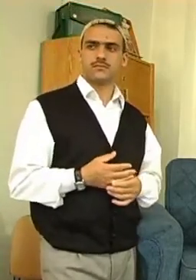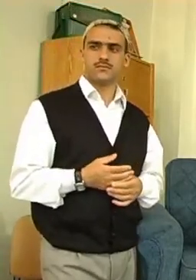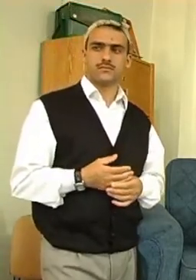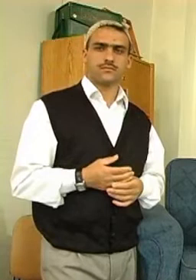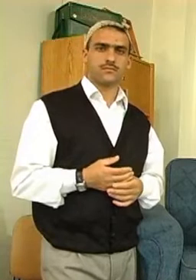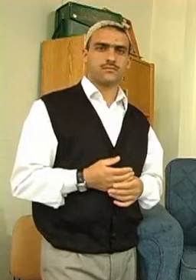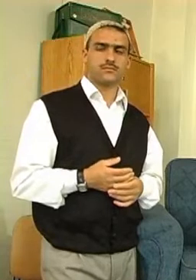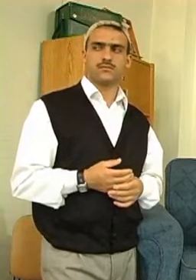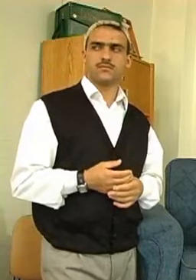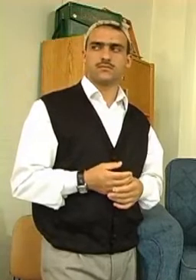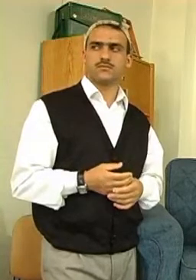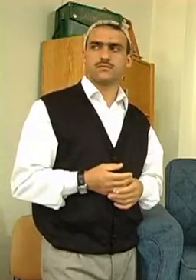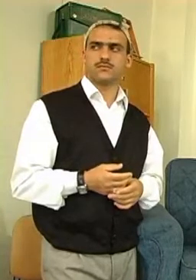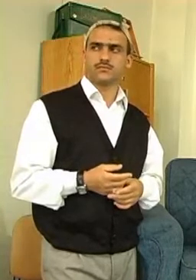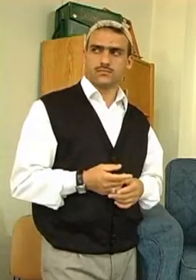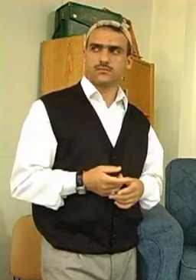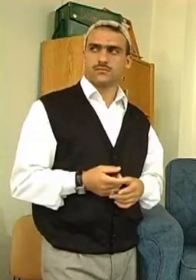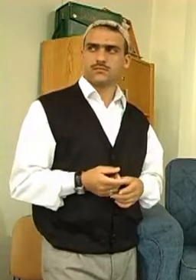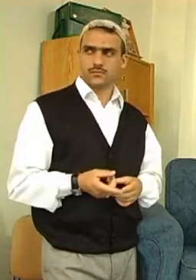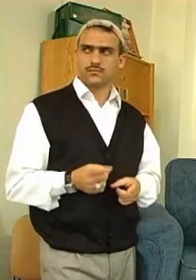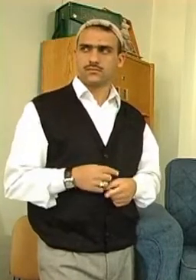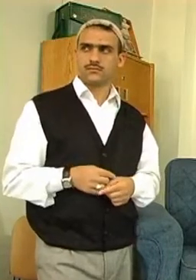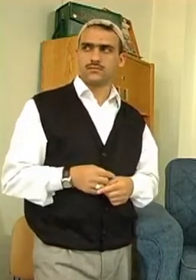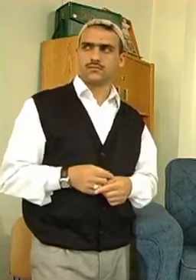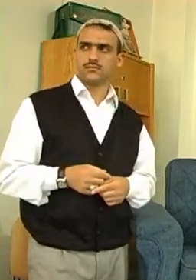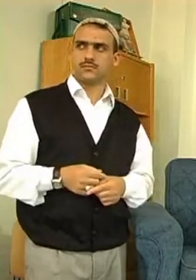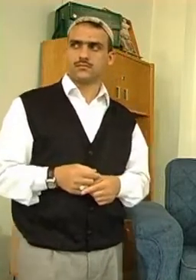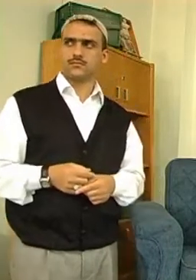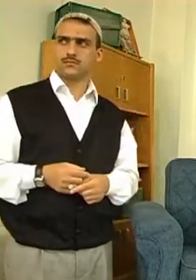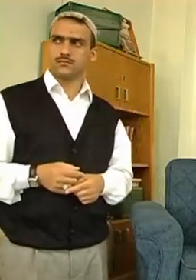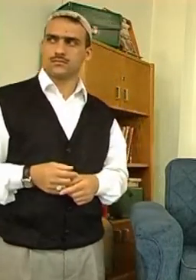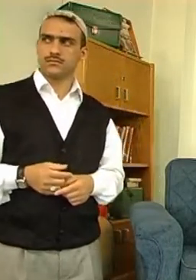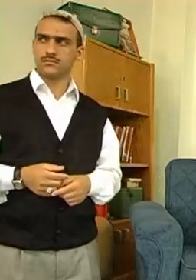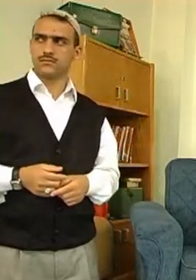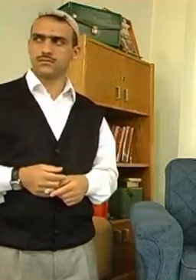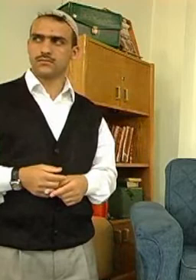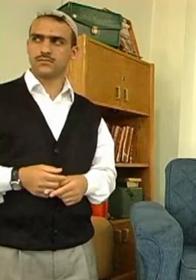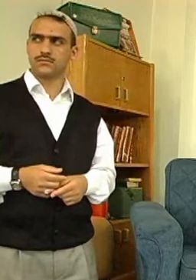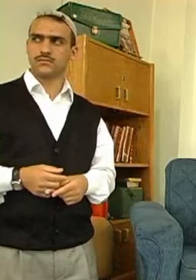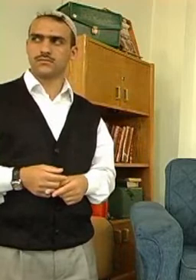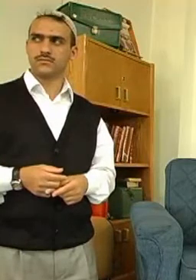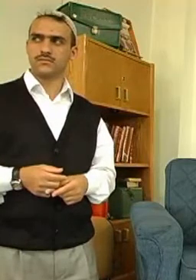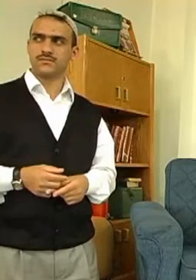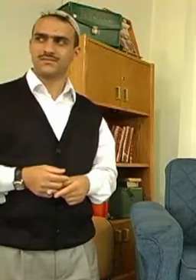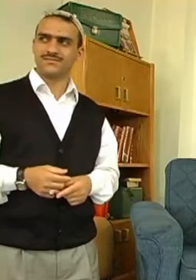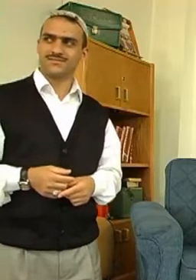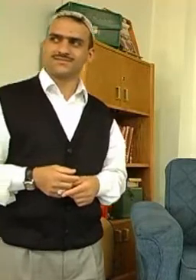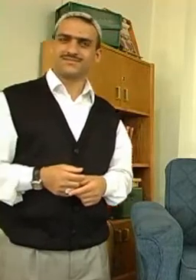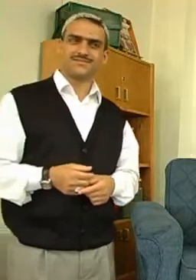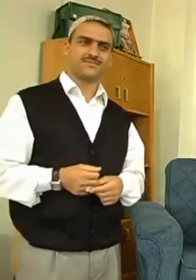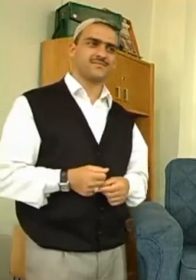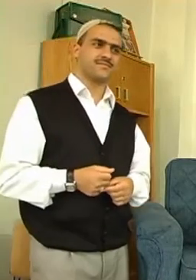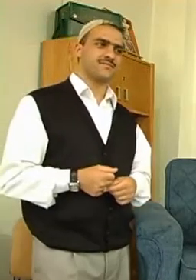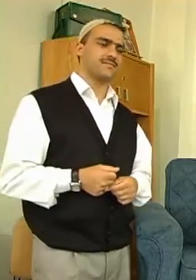koyun. Peki kaç deve eder o da mukayese gelmez. İnsan dedim mi onun hiçbir